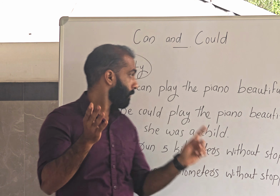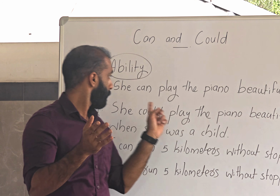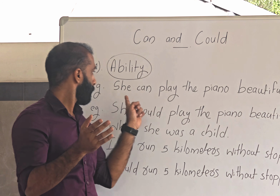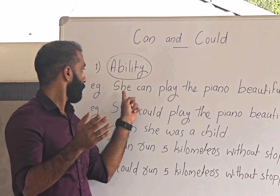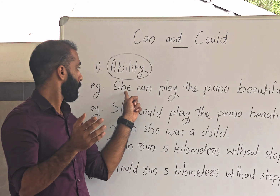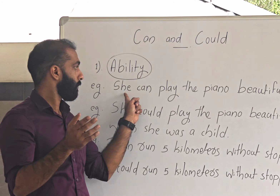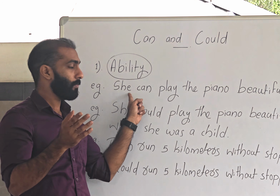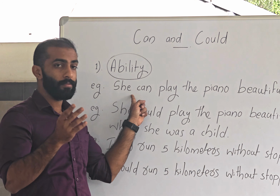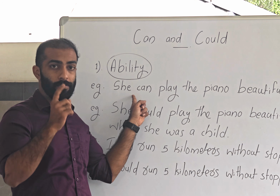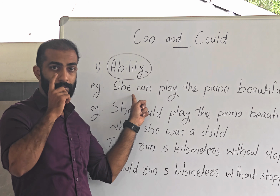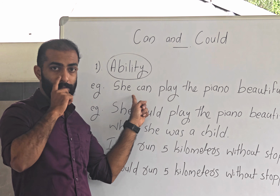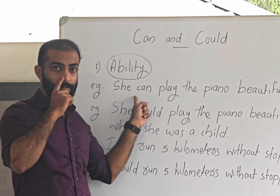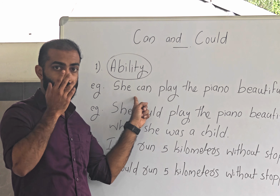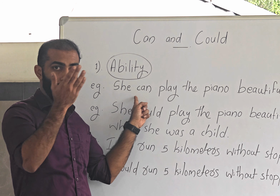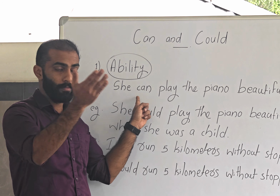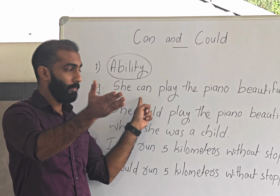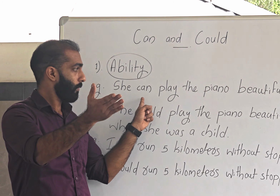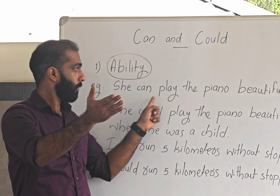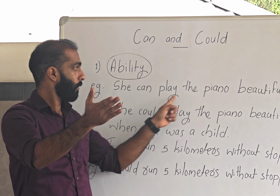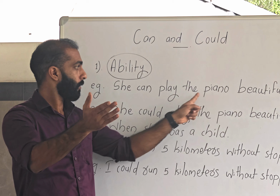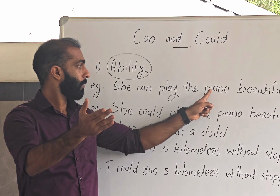വളരെ നന്നായിട്ട് മനോഹരമായിട്ട് വായിക്കാൻ അറിയാം.